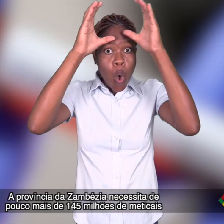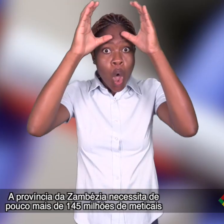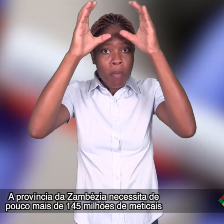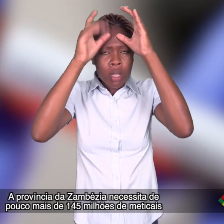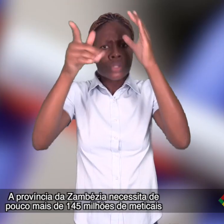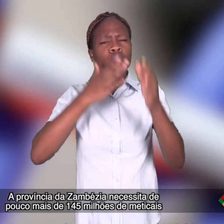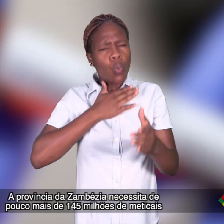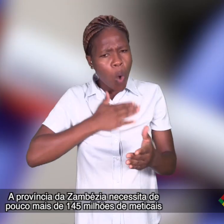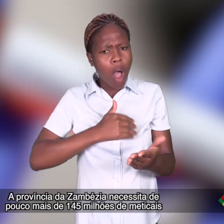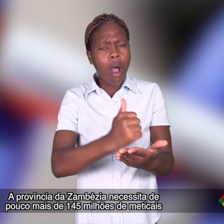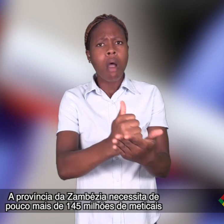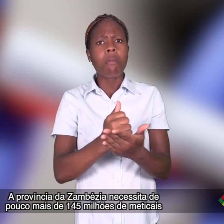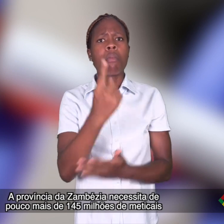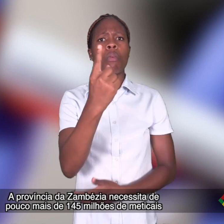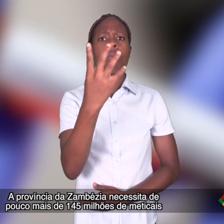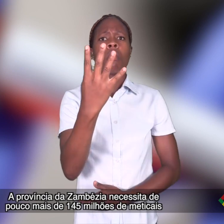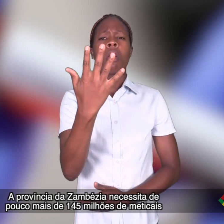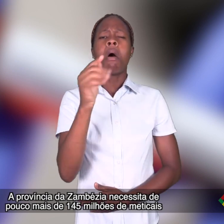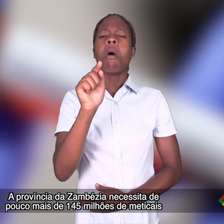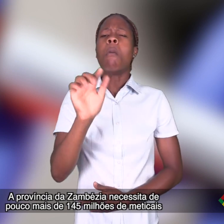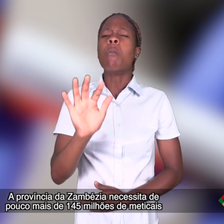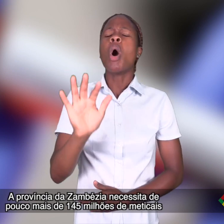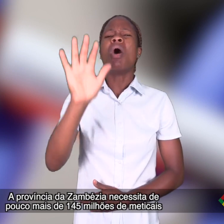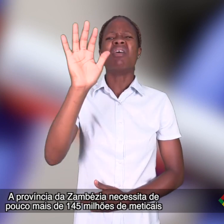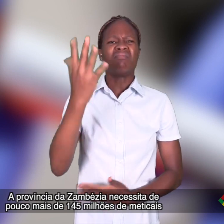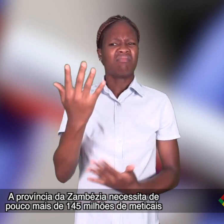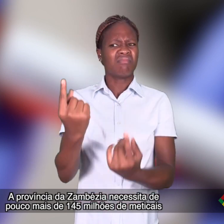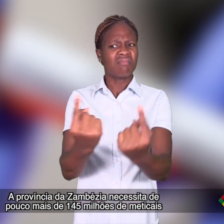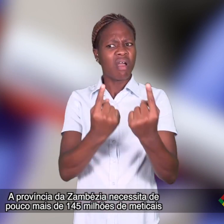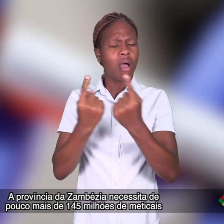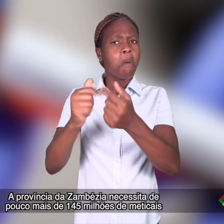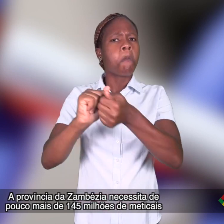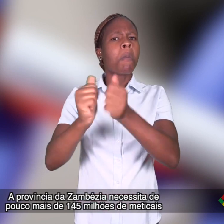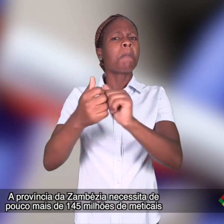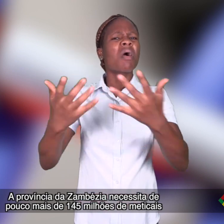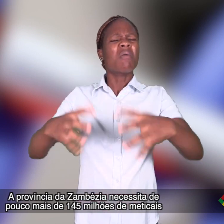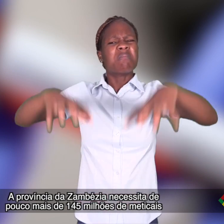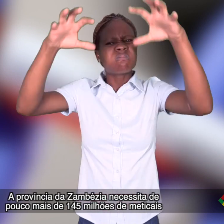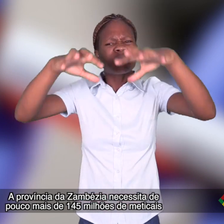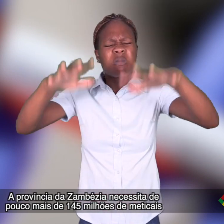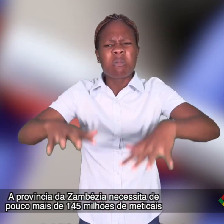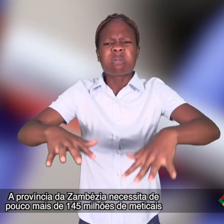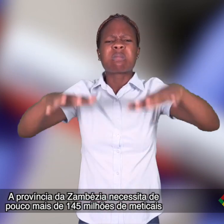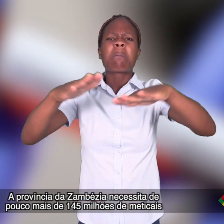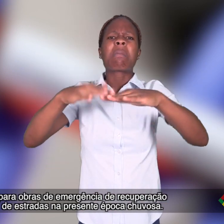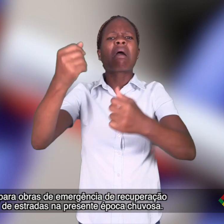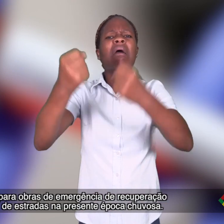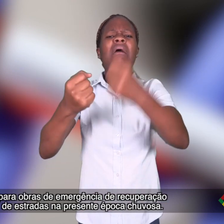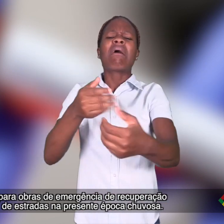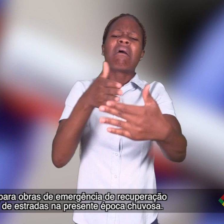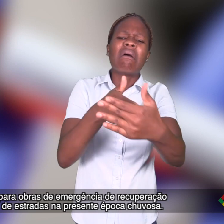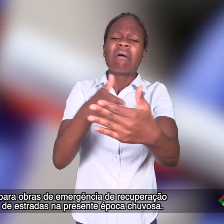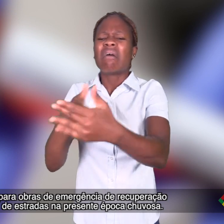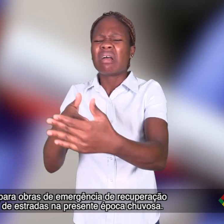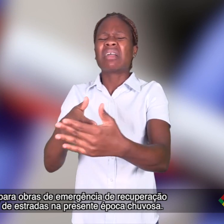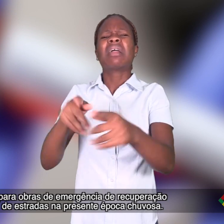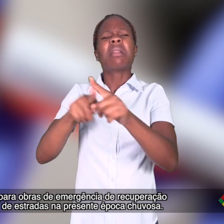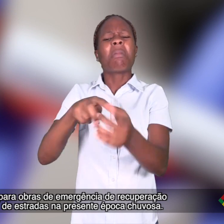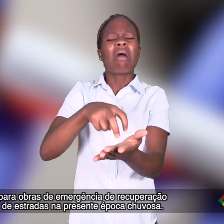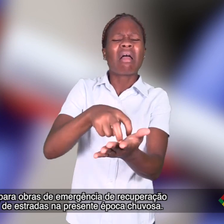A província da Zambésia necessita de pouco mais de 145 milhões de meticais para obras de emergência de recuperação de